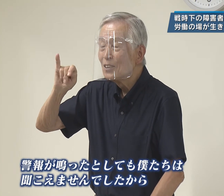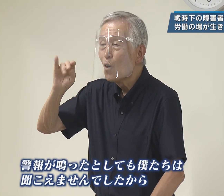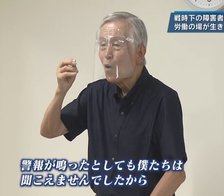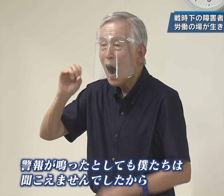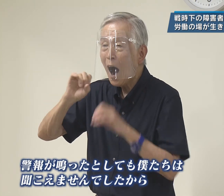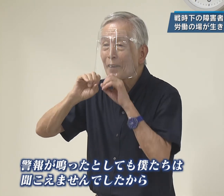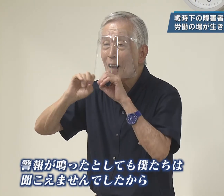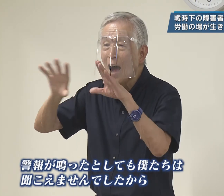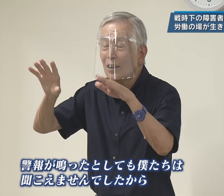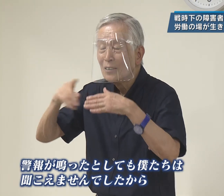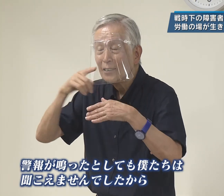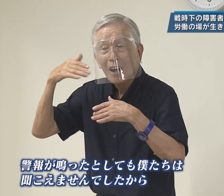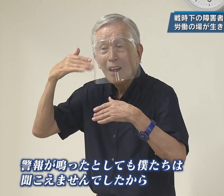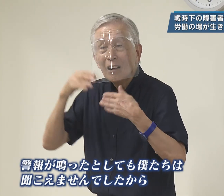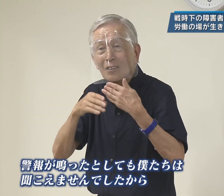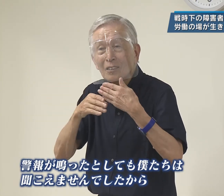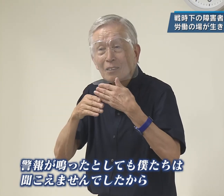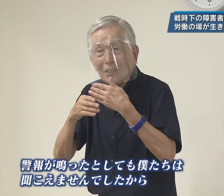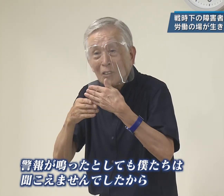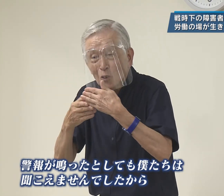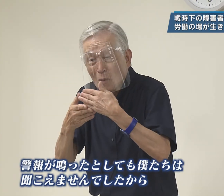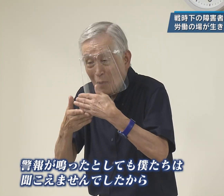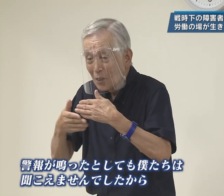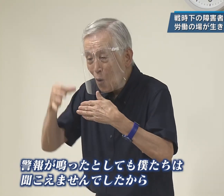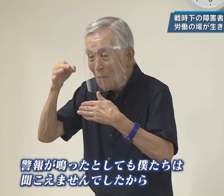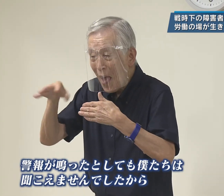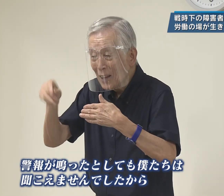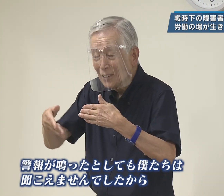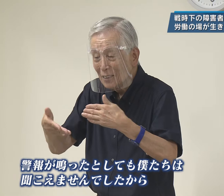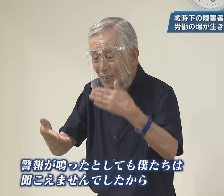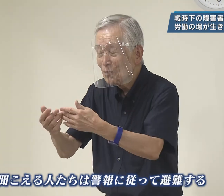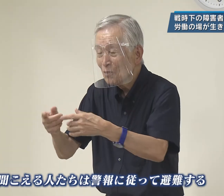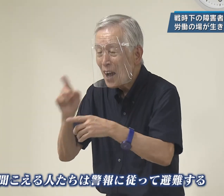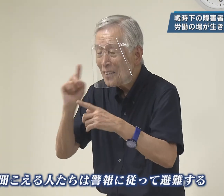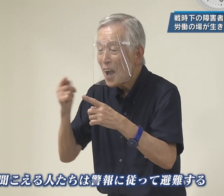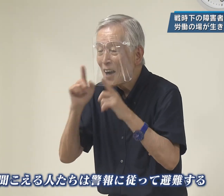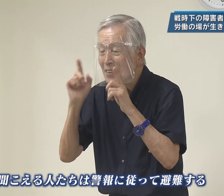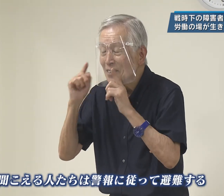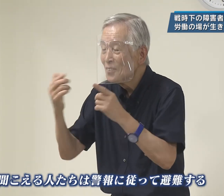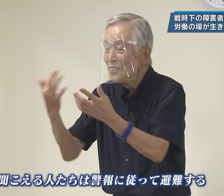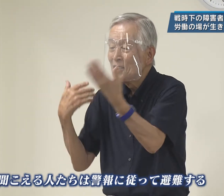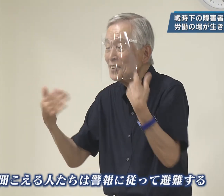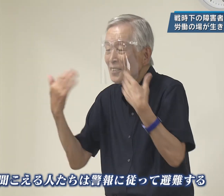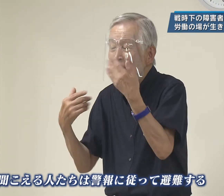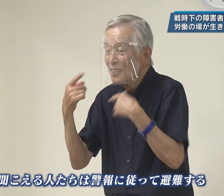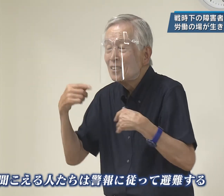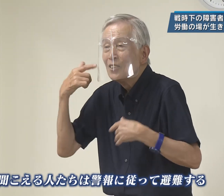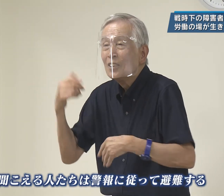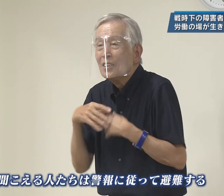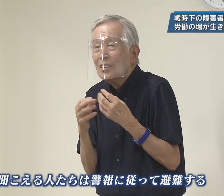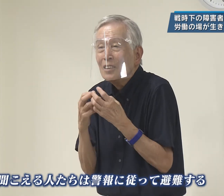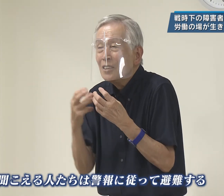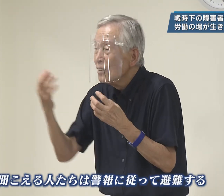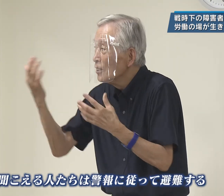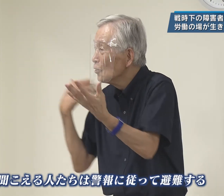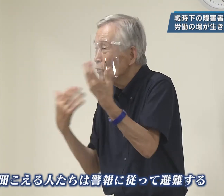警報が鳴ったとしても僕たちは聞こえませんでしたから終えるとたちはそのキー法に従って避難